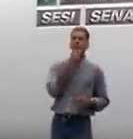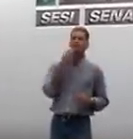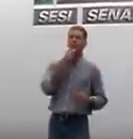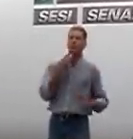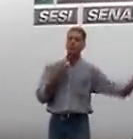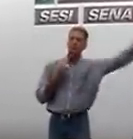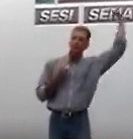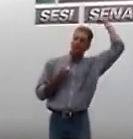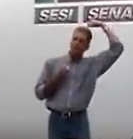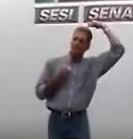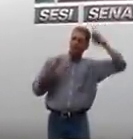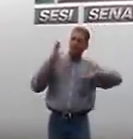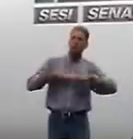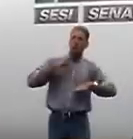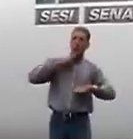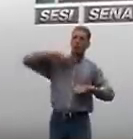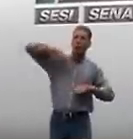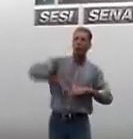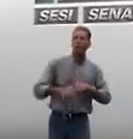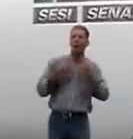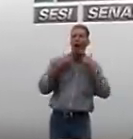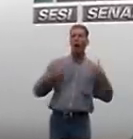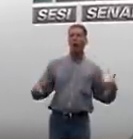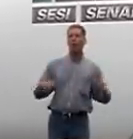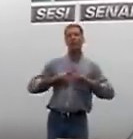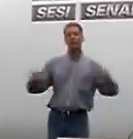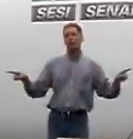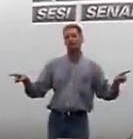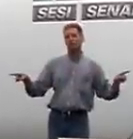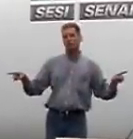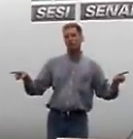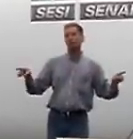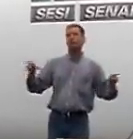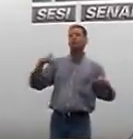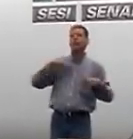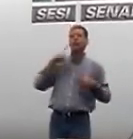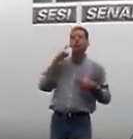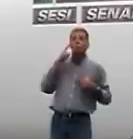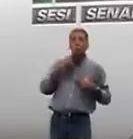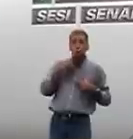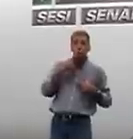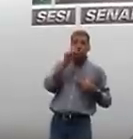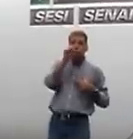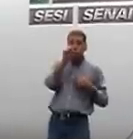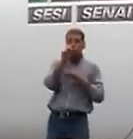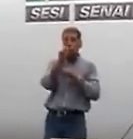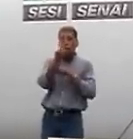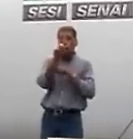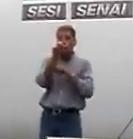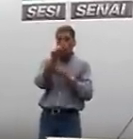é ótimo se comunicar natural, mas é preciso ter conhecimento profundo de que há uma diferença